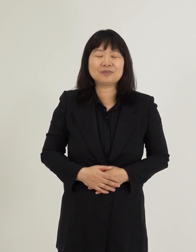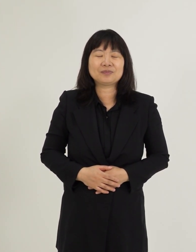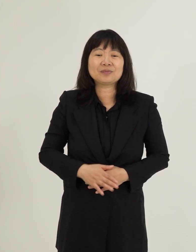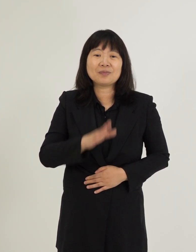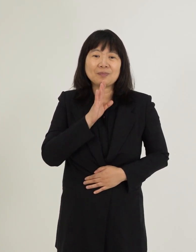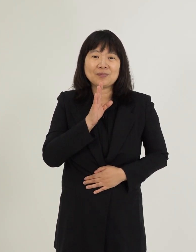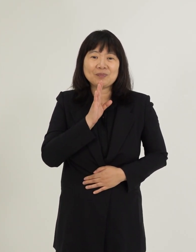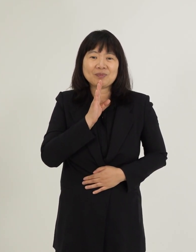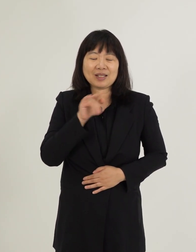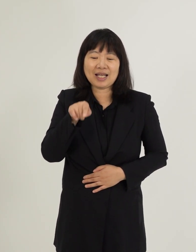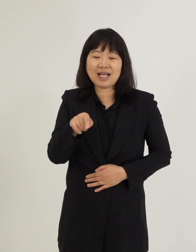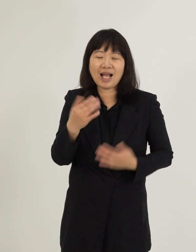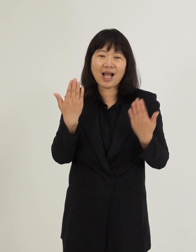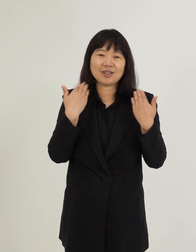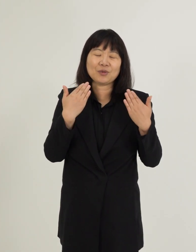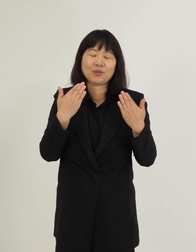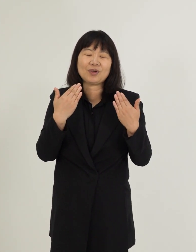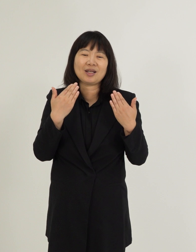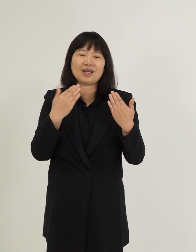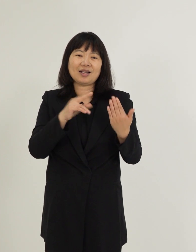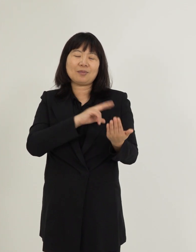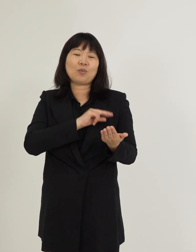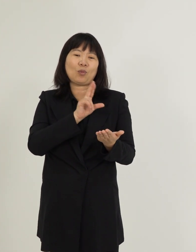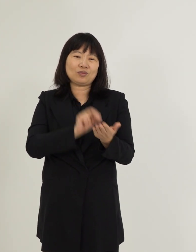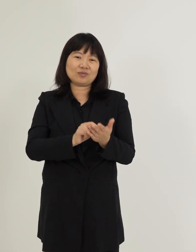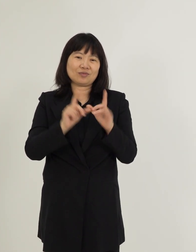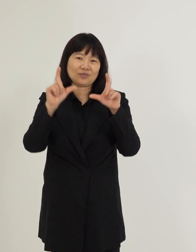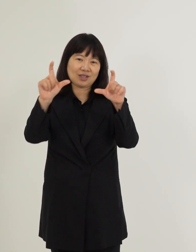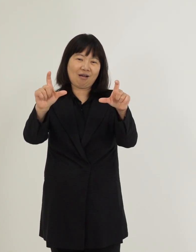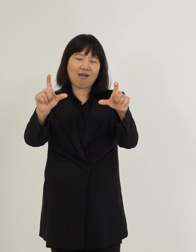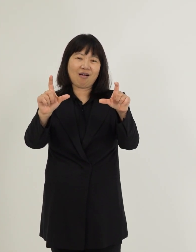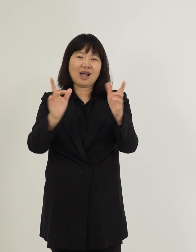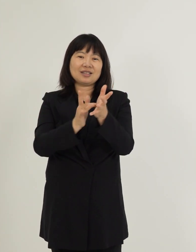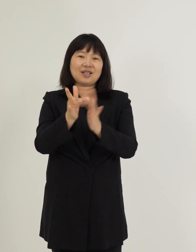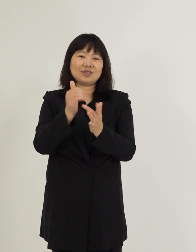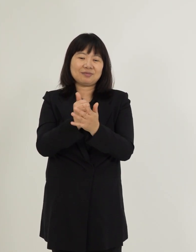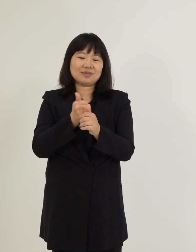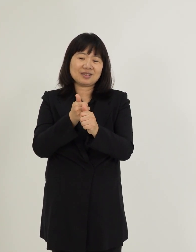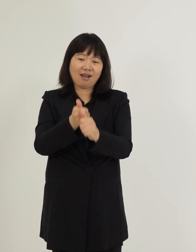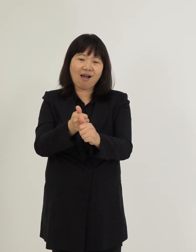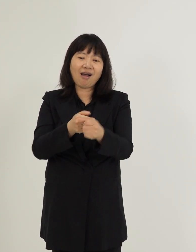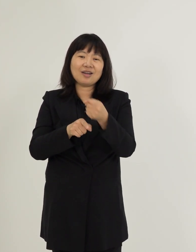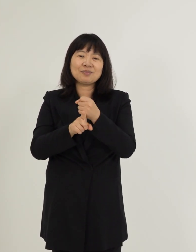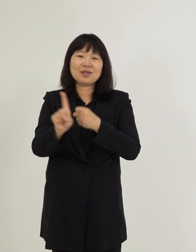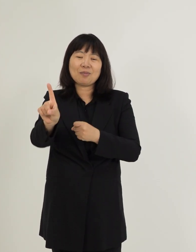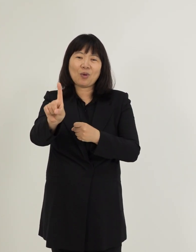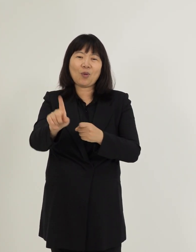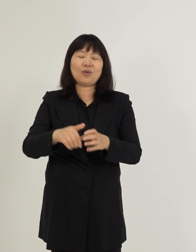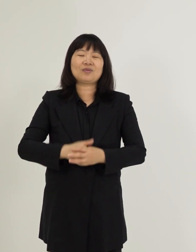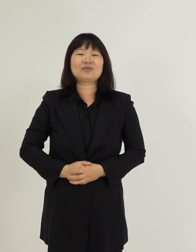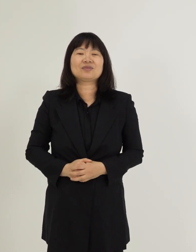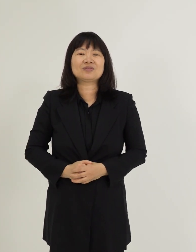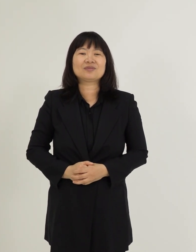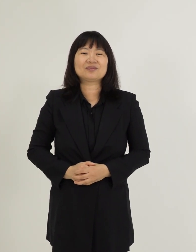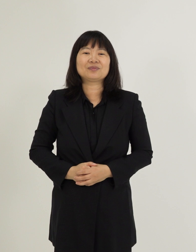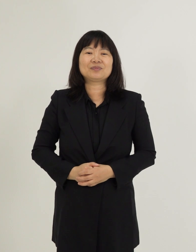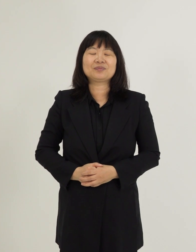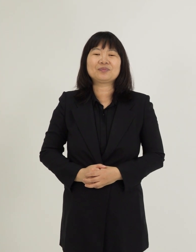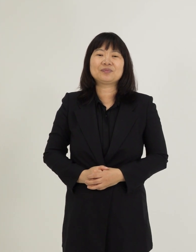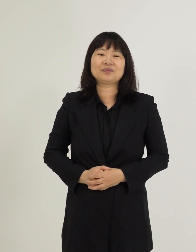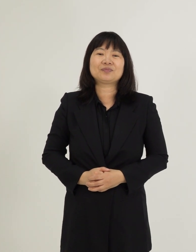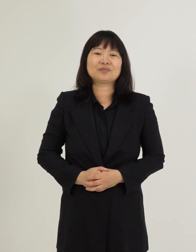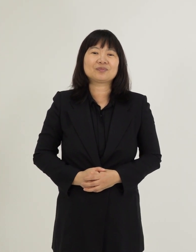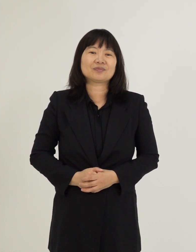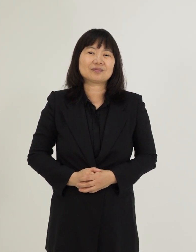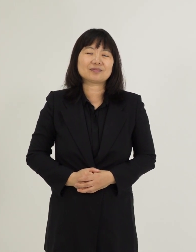바로 이 학교의 모토예요. 예수를 따른다는 게 뭐예요? Following Jesus into